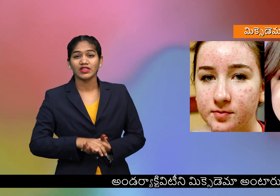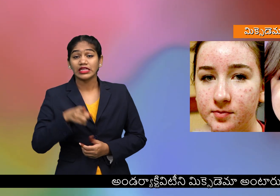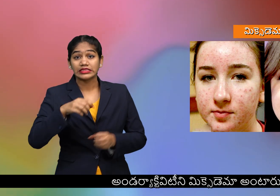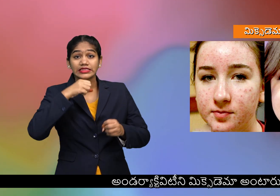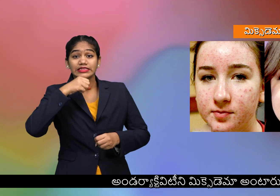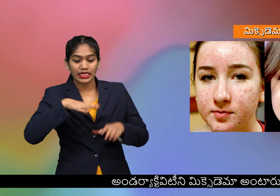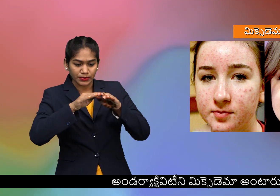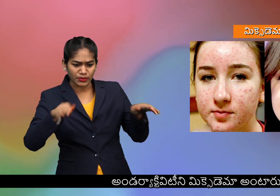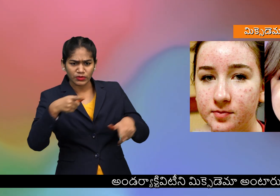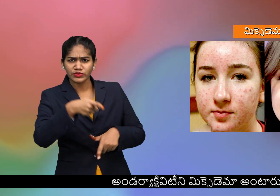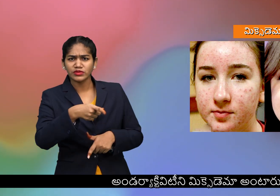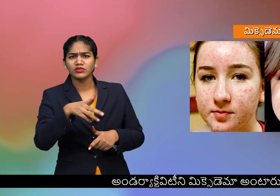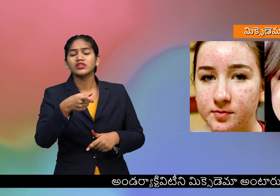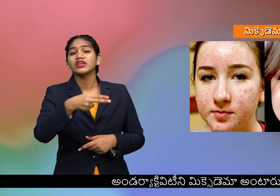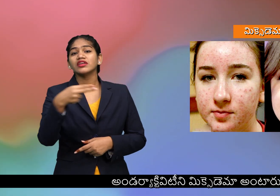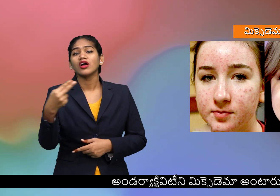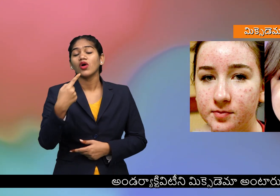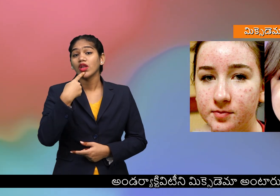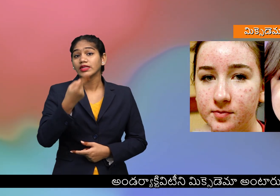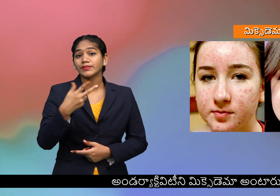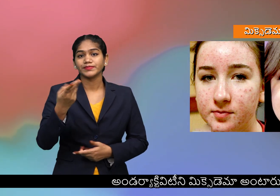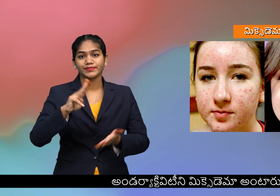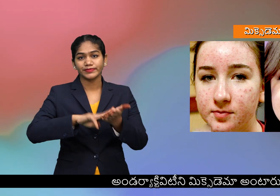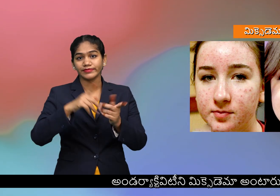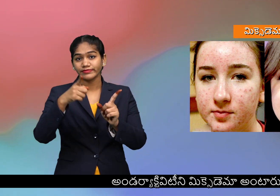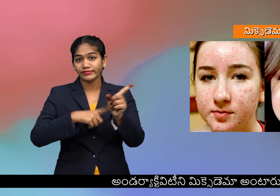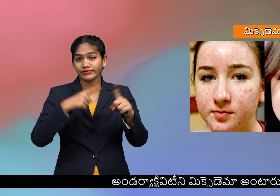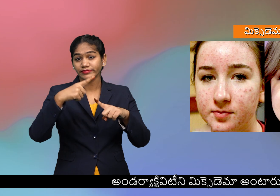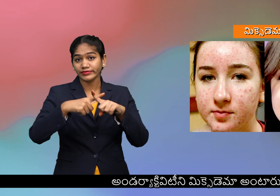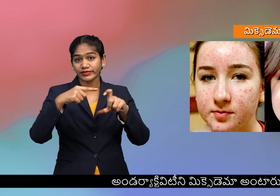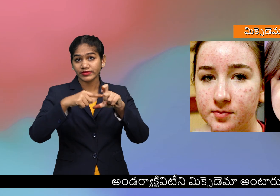అండర్ యాక్టివిటీని మైక్సెడెమా అంటారు.